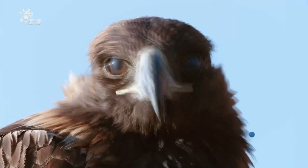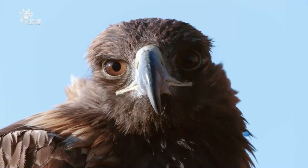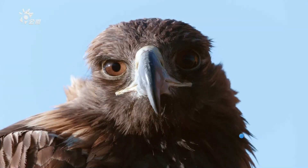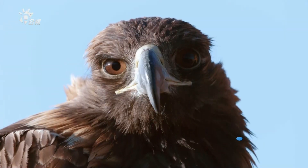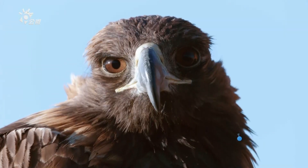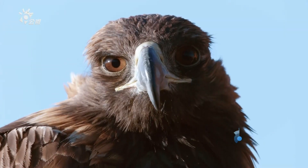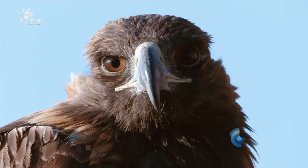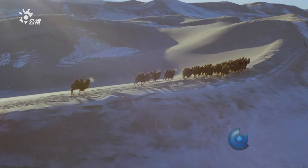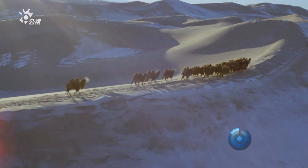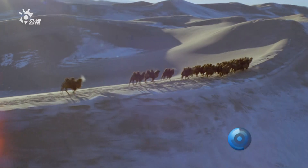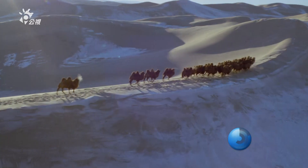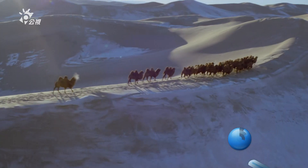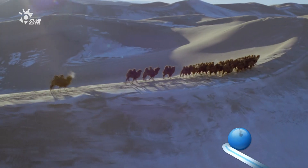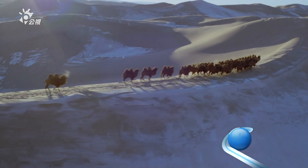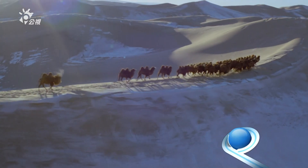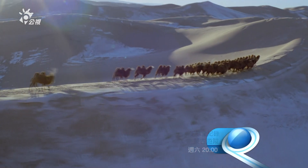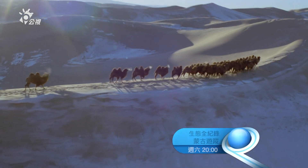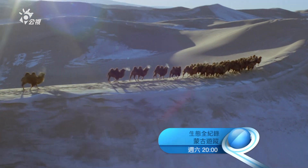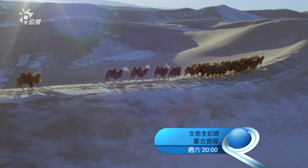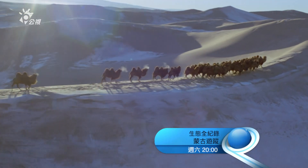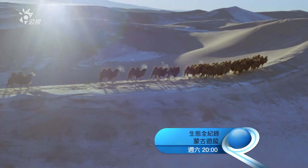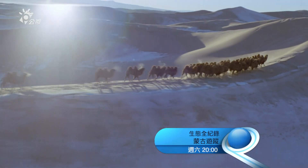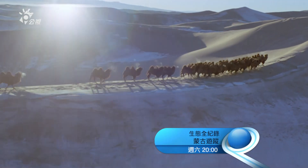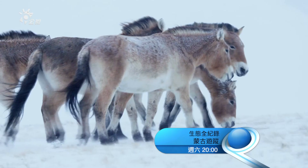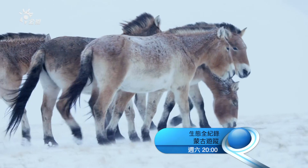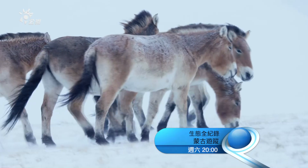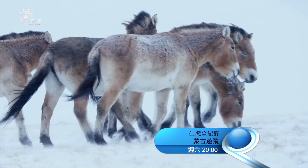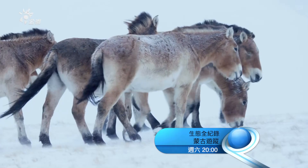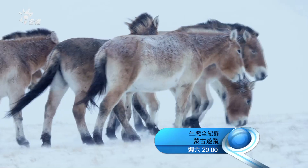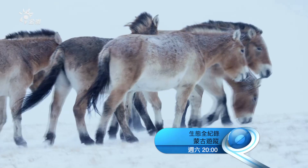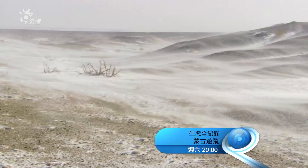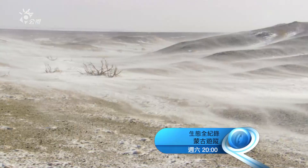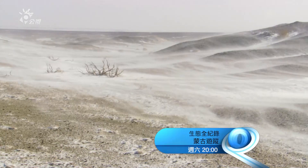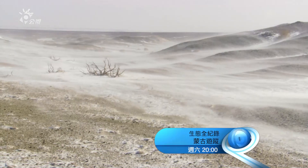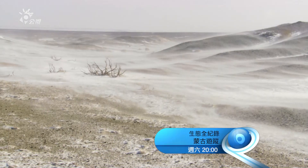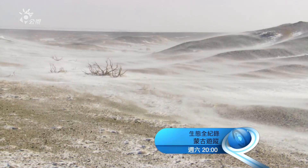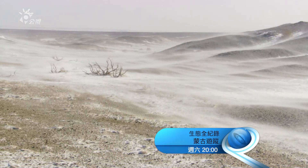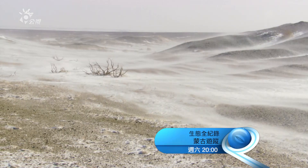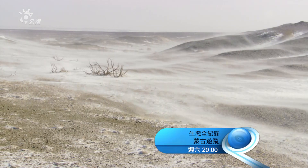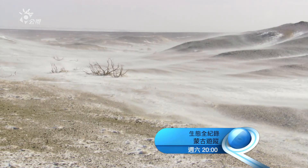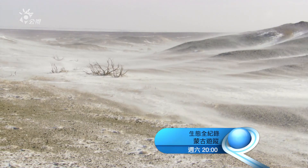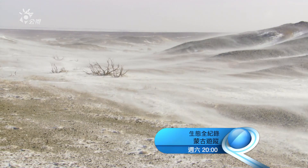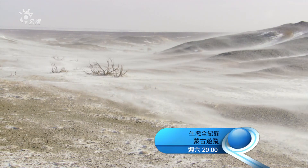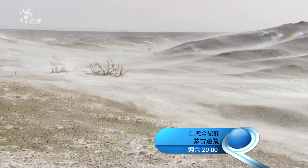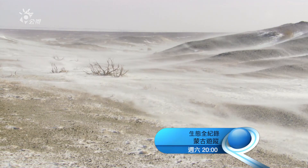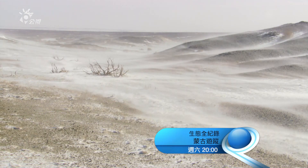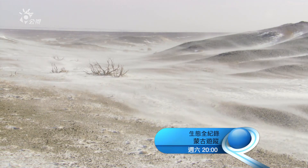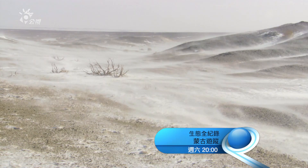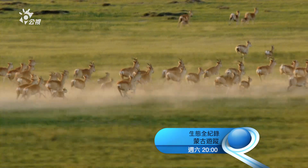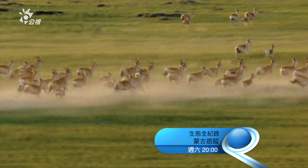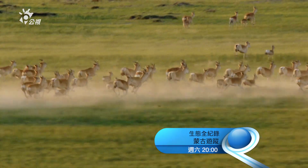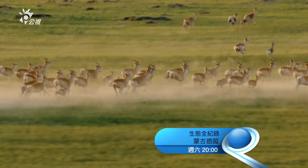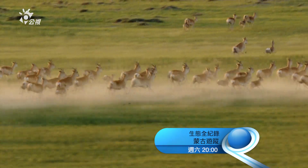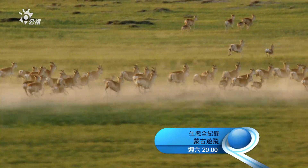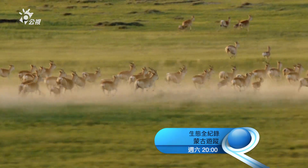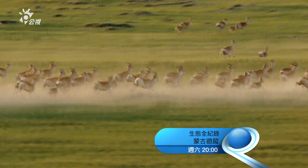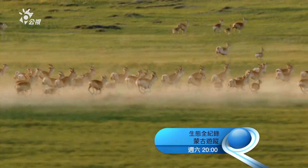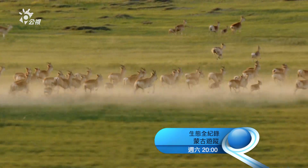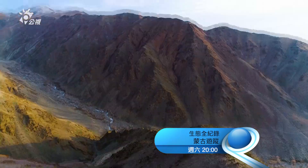不过这是个过目难忘的生态故事，分别发生在戈壁沙漠、大草原和